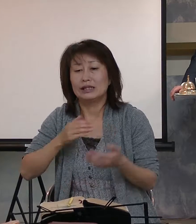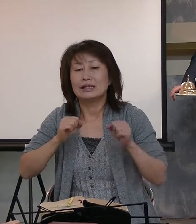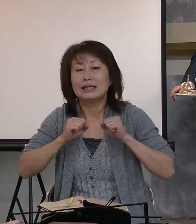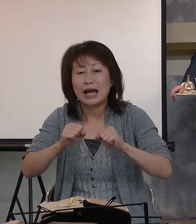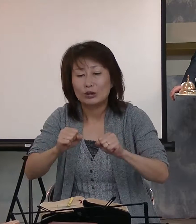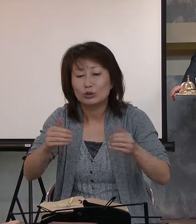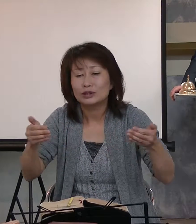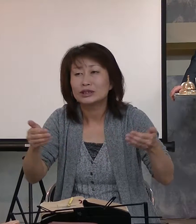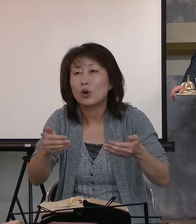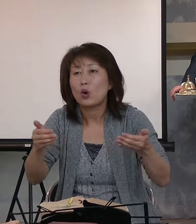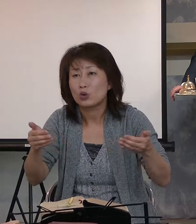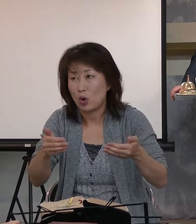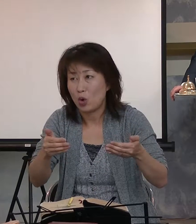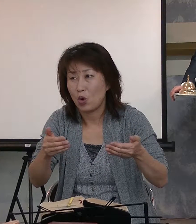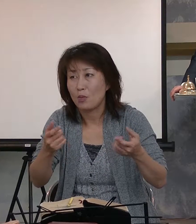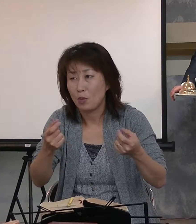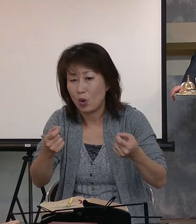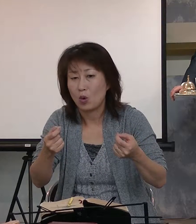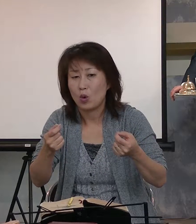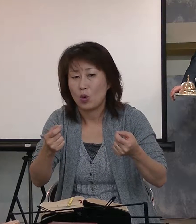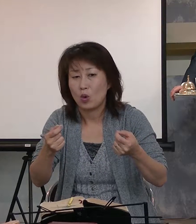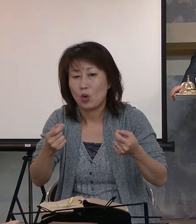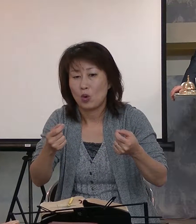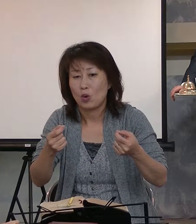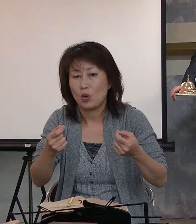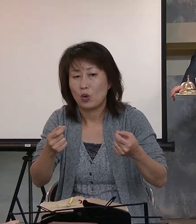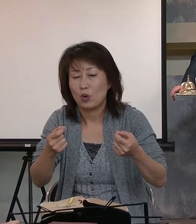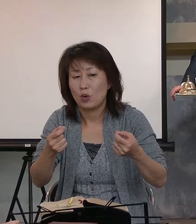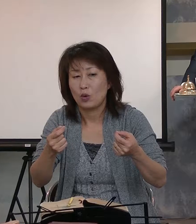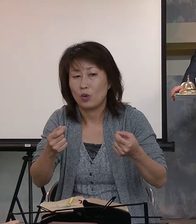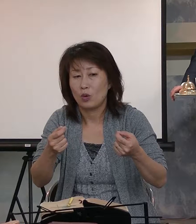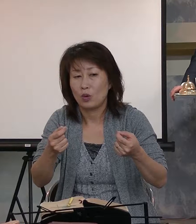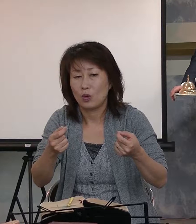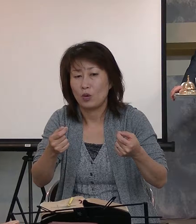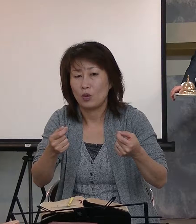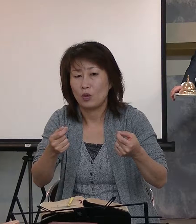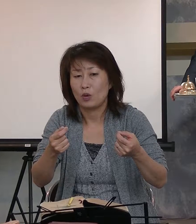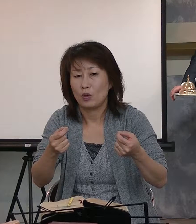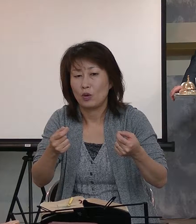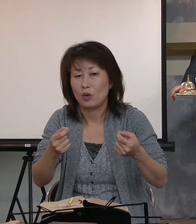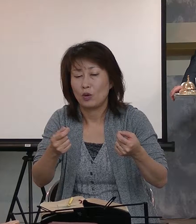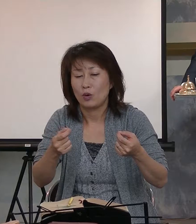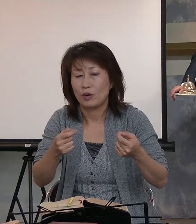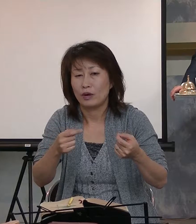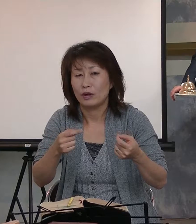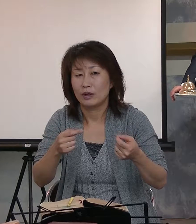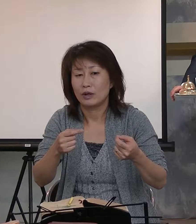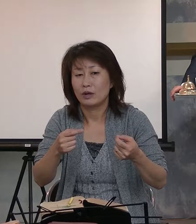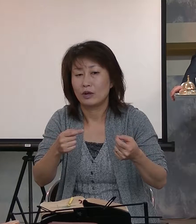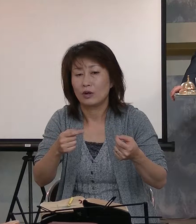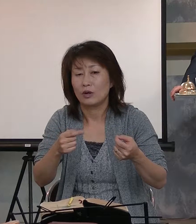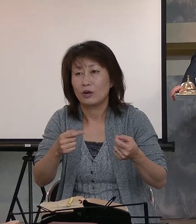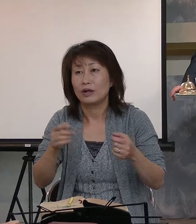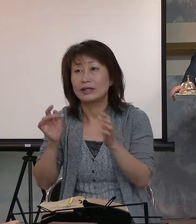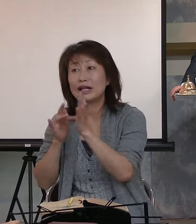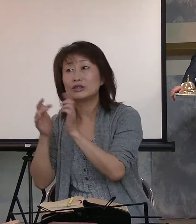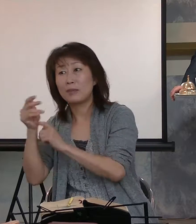事に対してはイエス様は評価をしておりません。